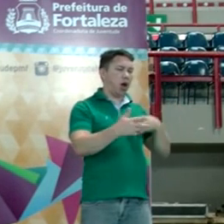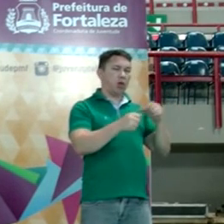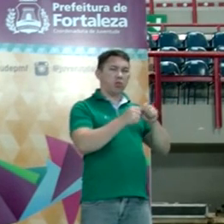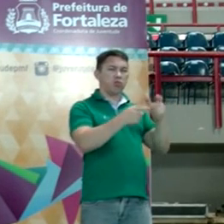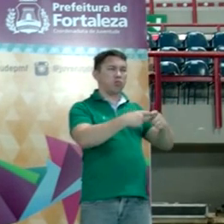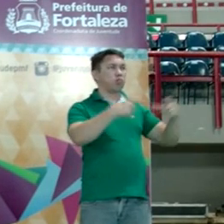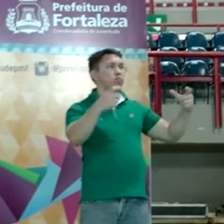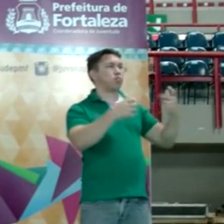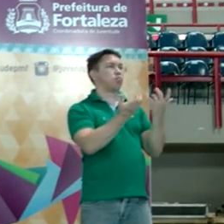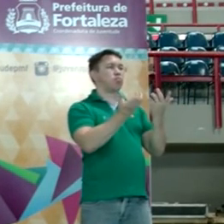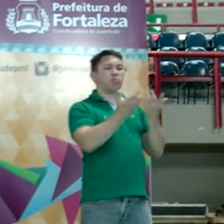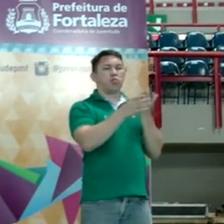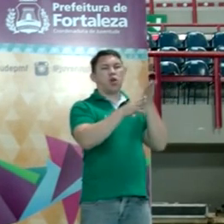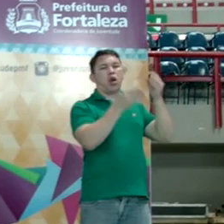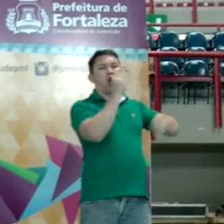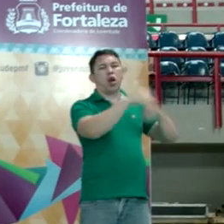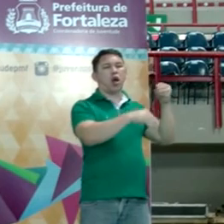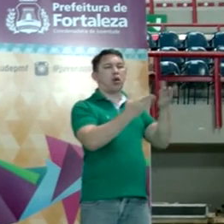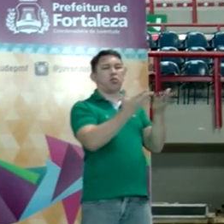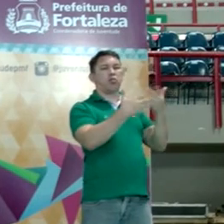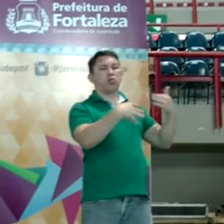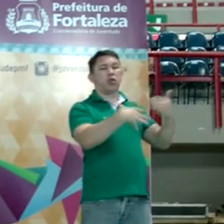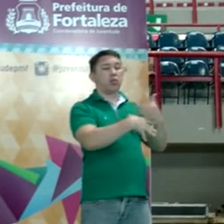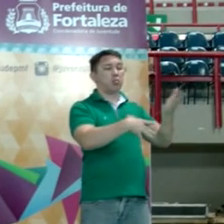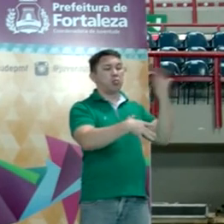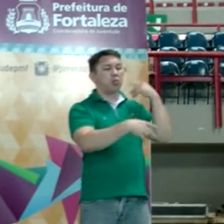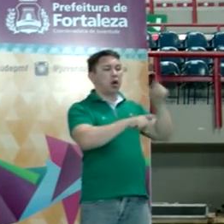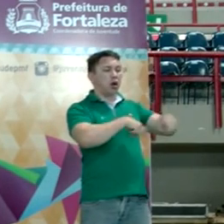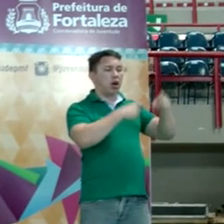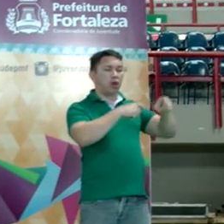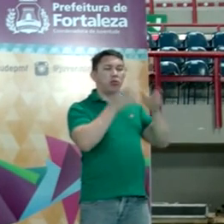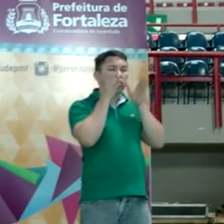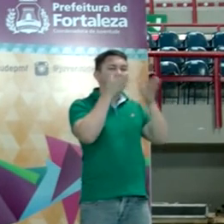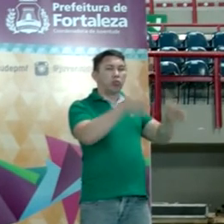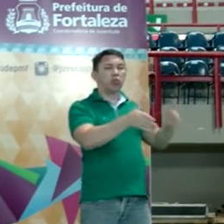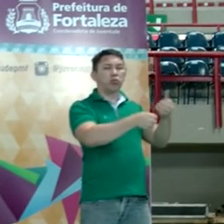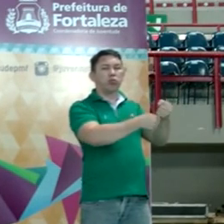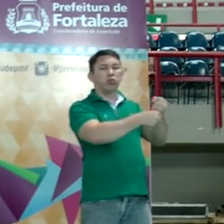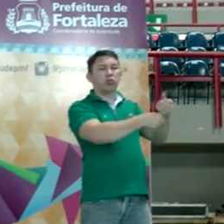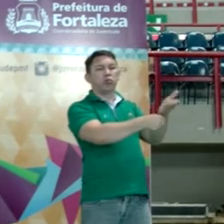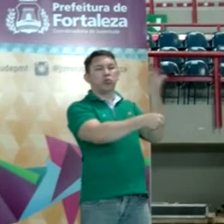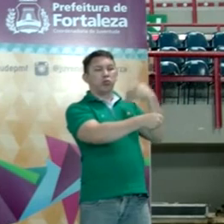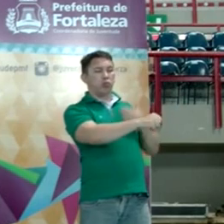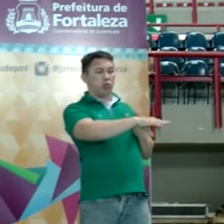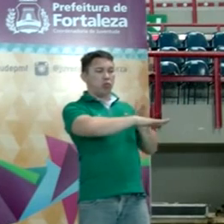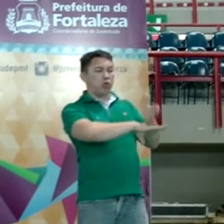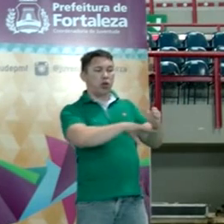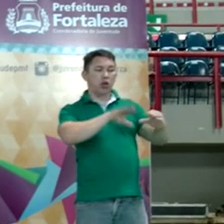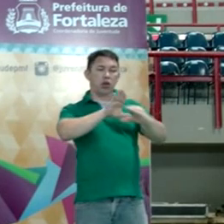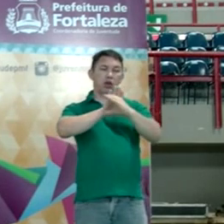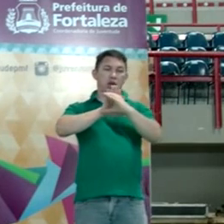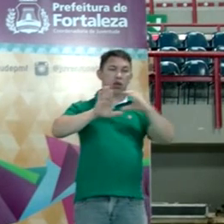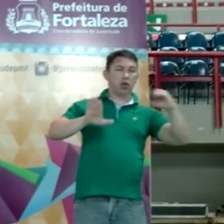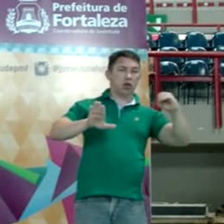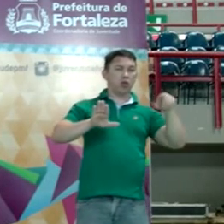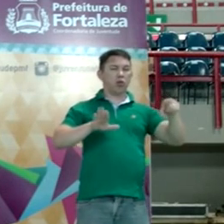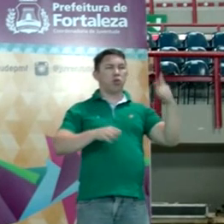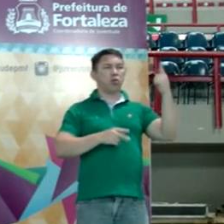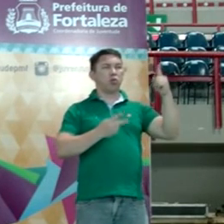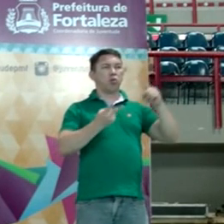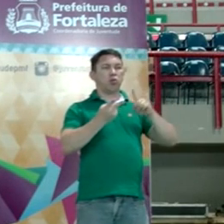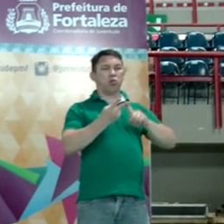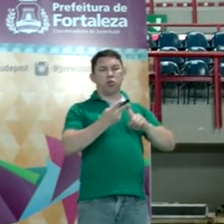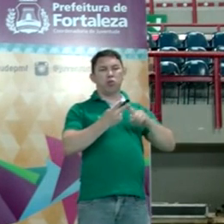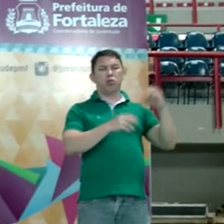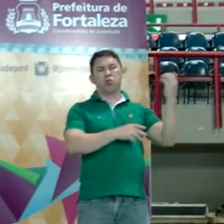grande infraestrutura de urbanização. Porque era uma área muito agrícola, muito agrária. Há anos atrás, você ia para o Centro-Oeste, você ia para Goiás, você